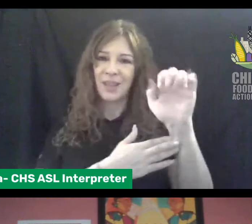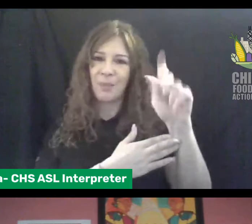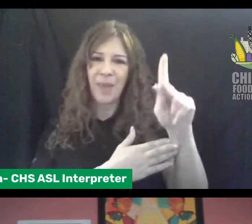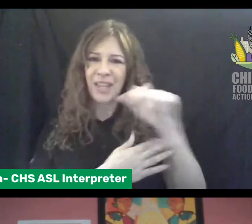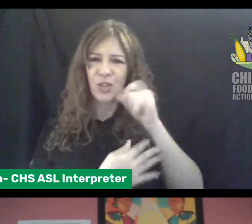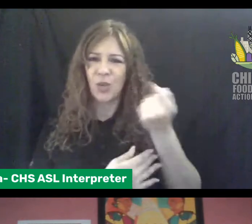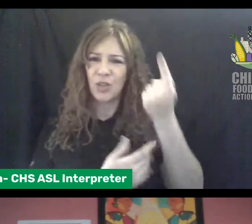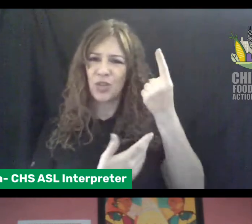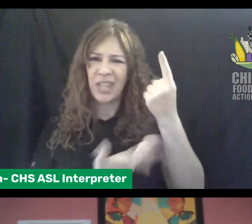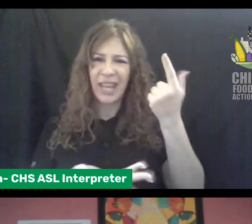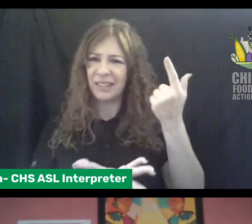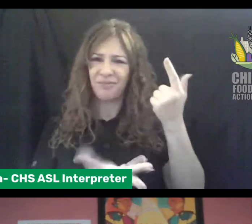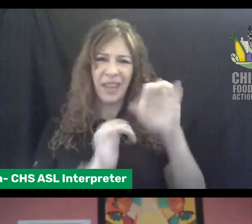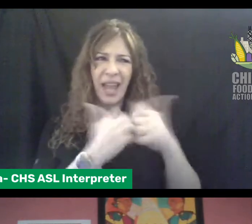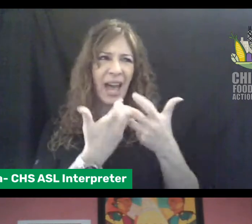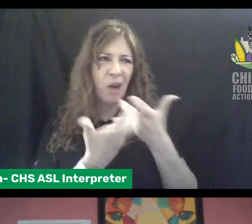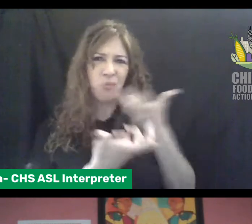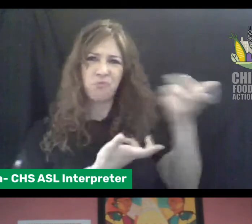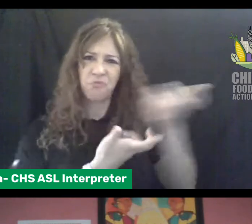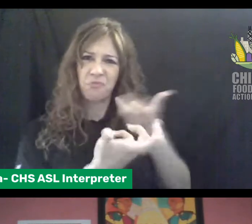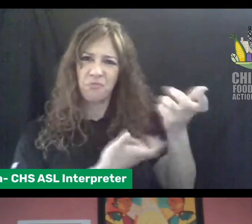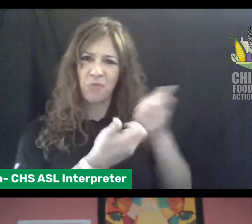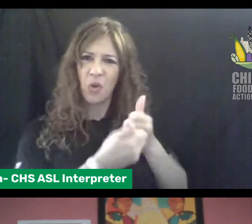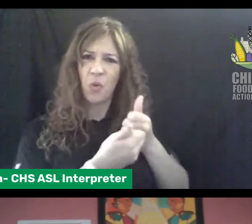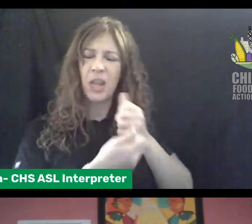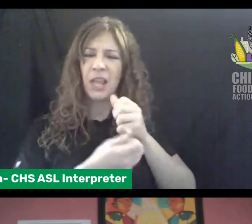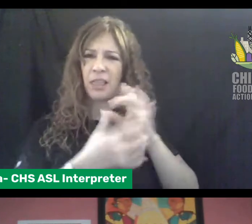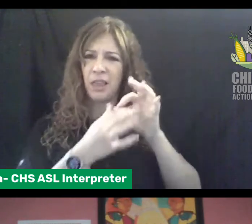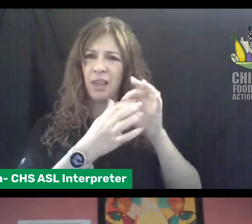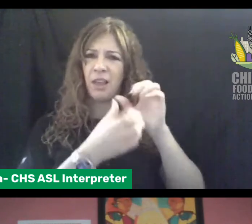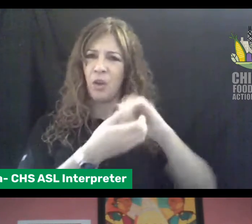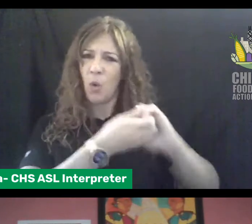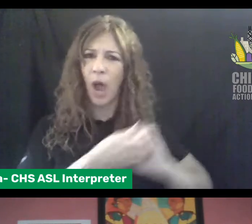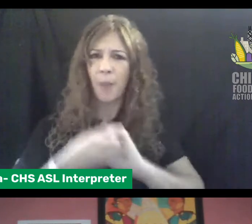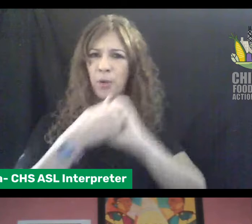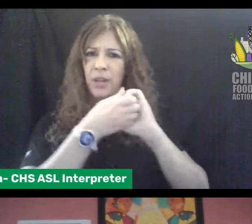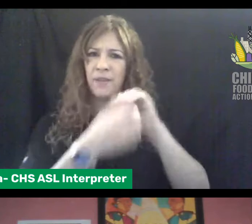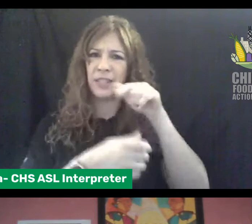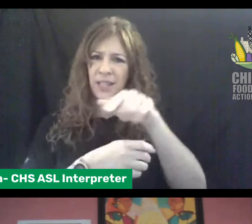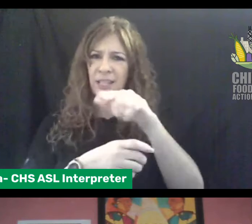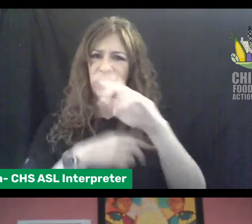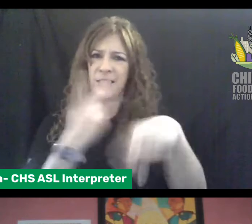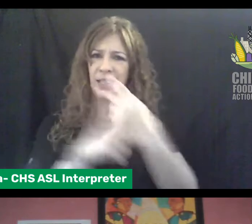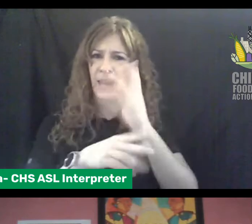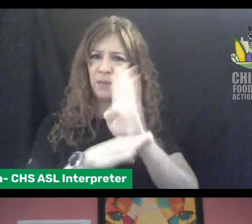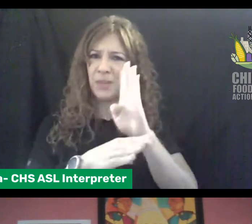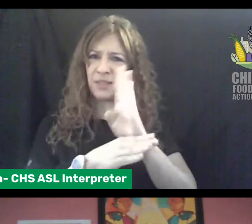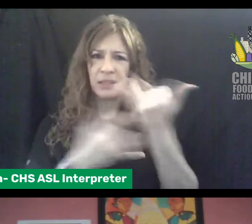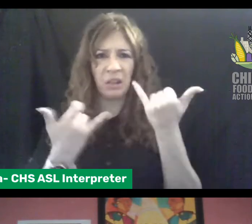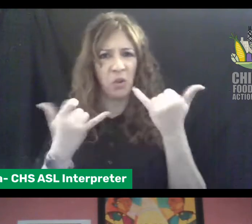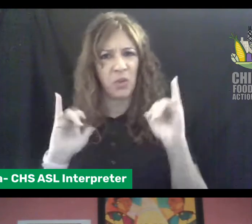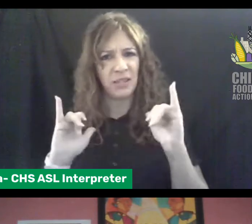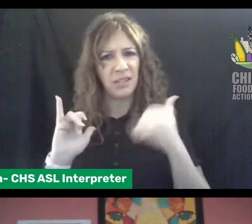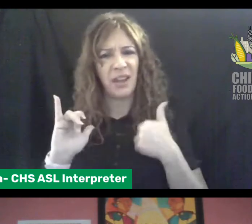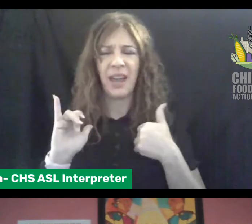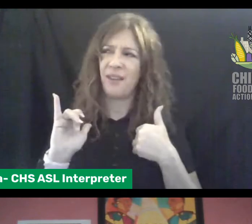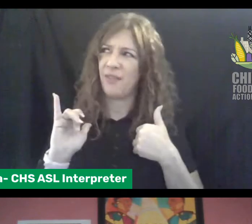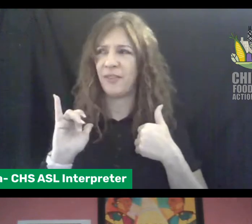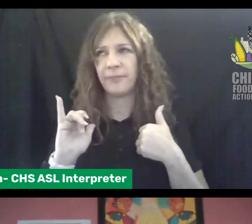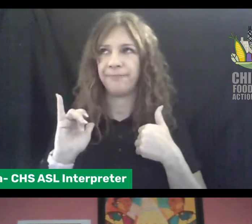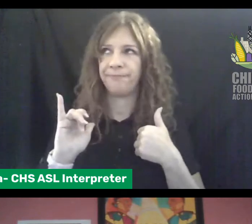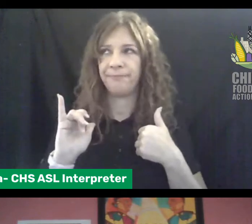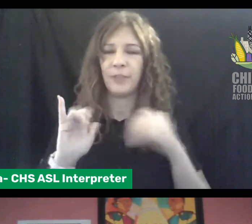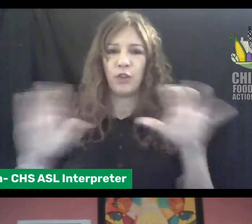cómo trabajar con las cooperativas, ¿verdad? Creo que todavía faltan hacer